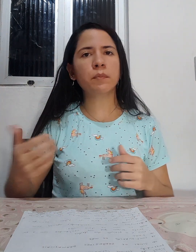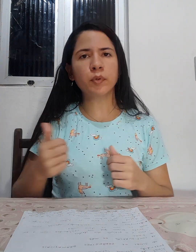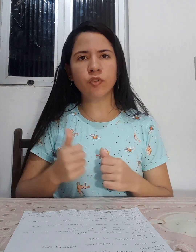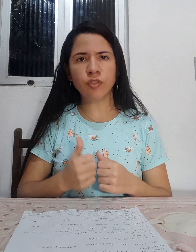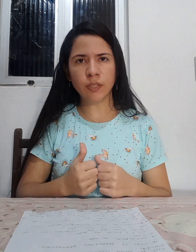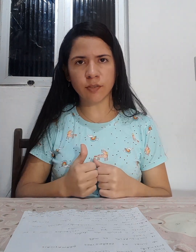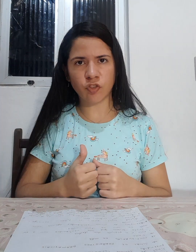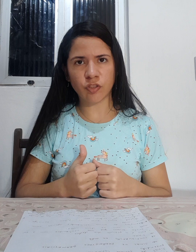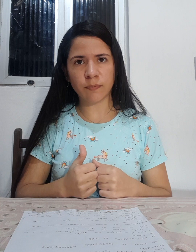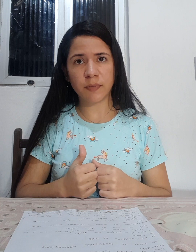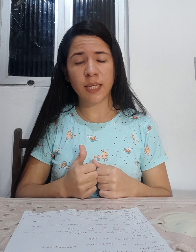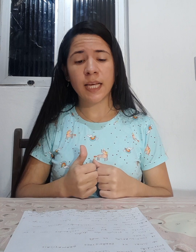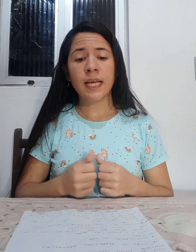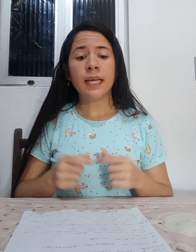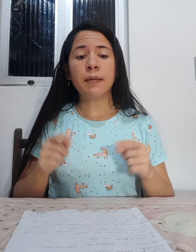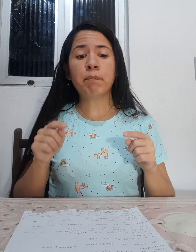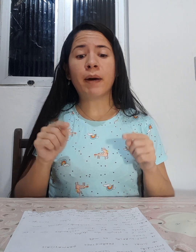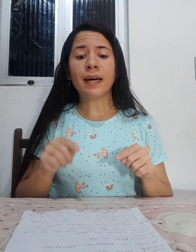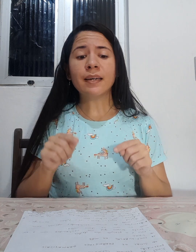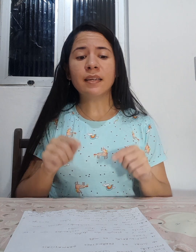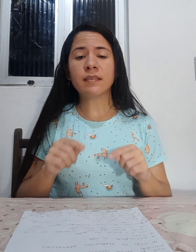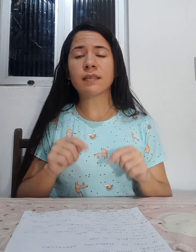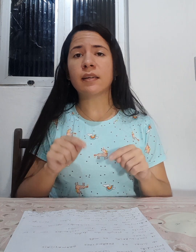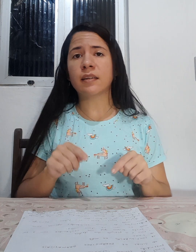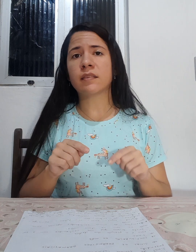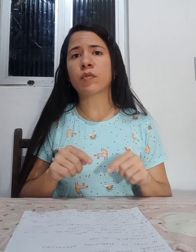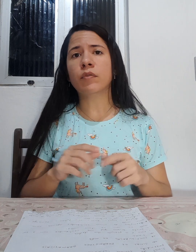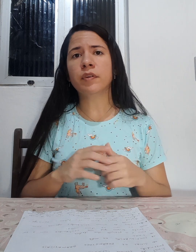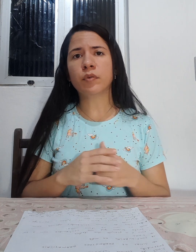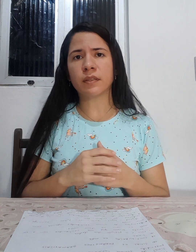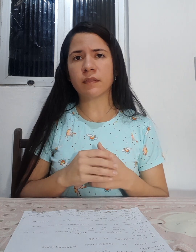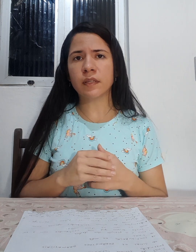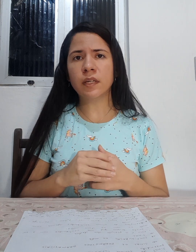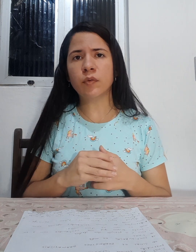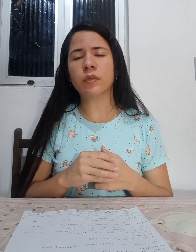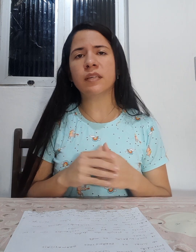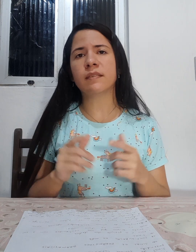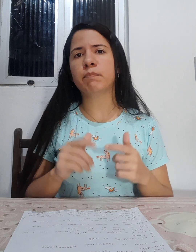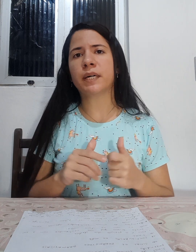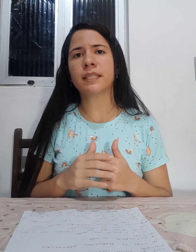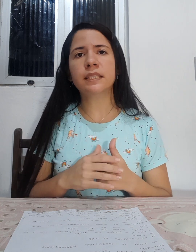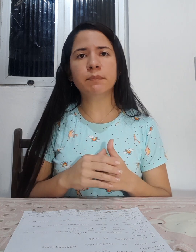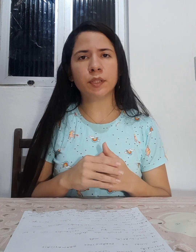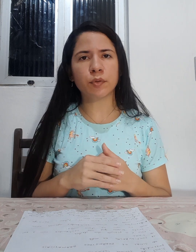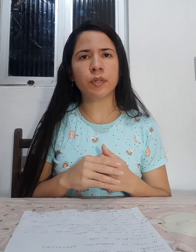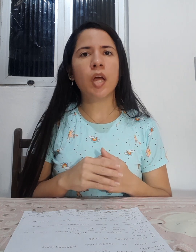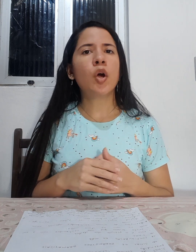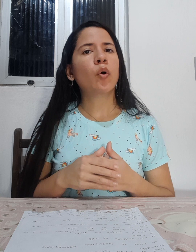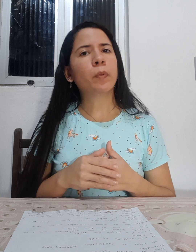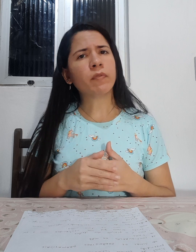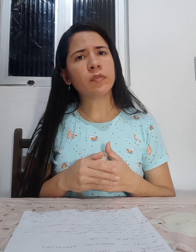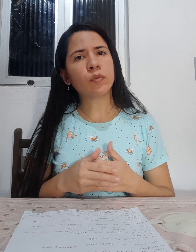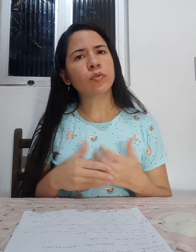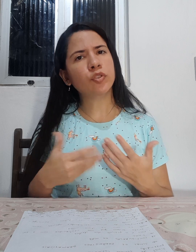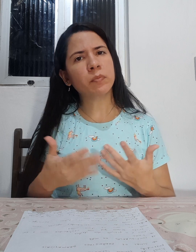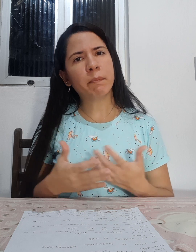por diante. E para essa configuração, esse parâmetro, o professor costuma